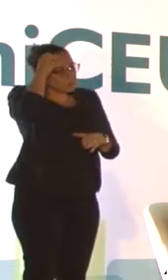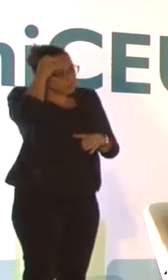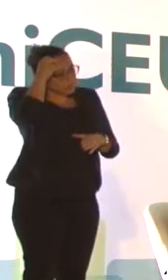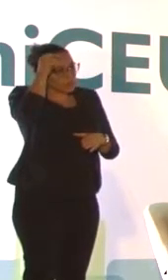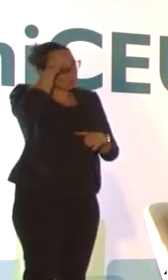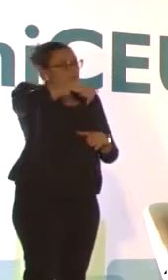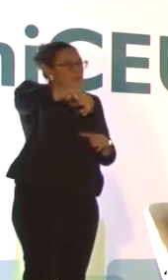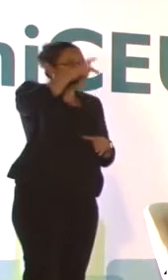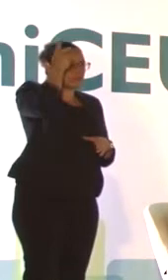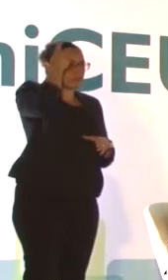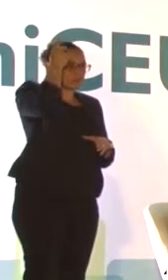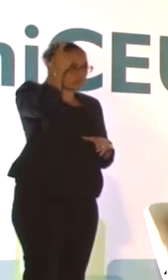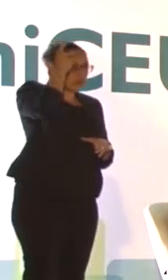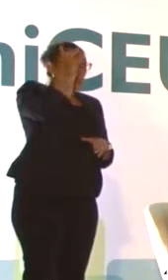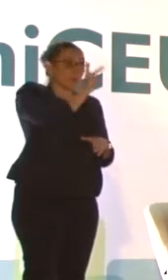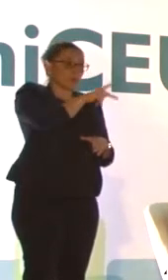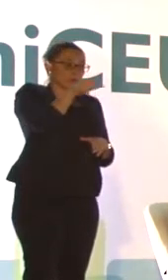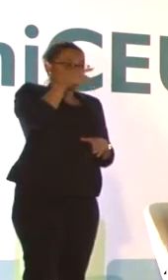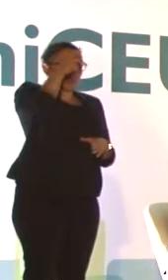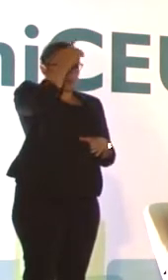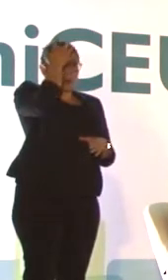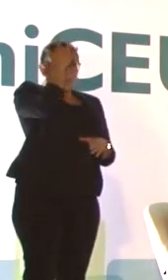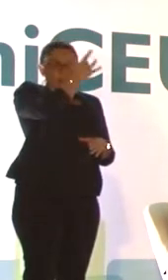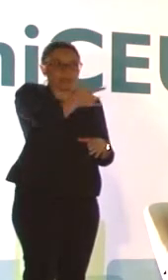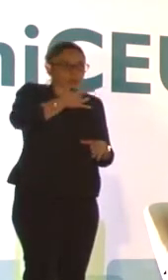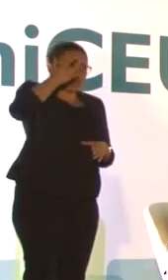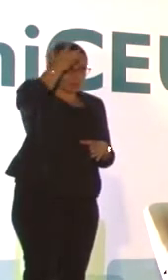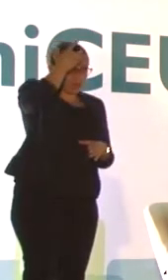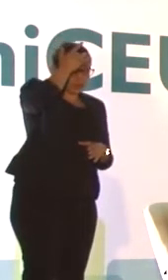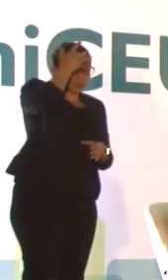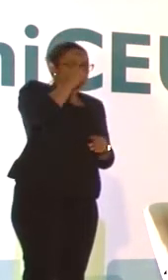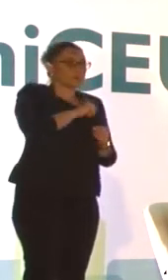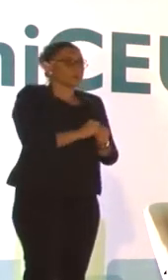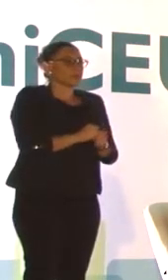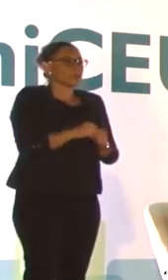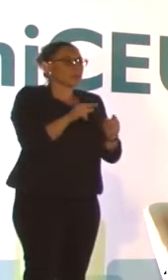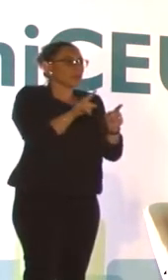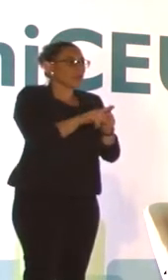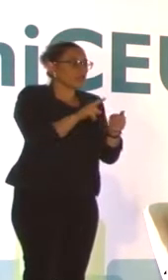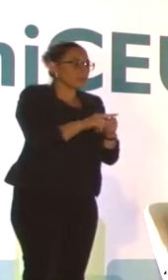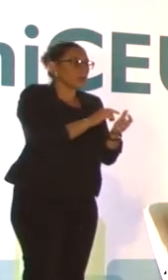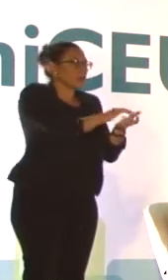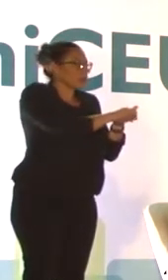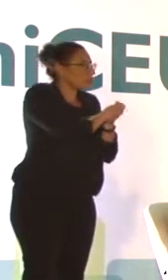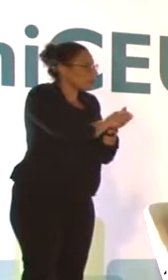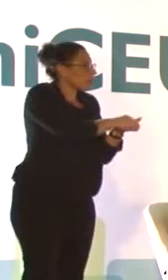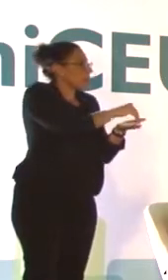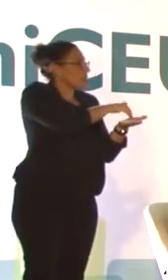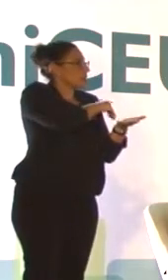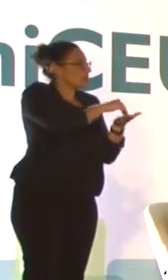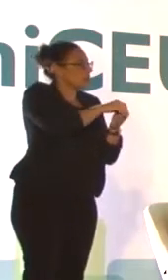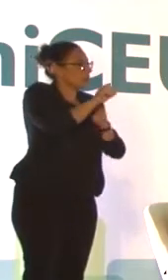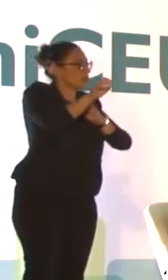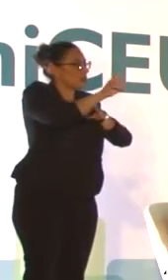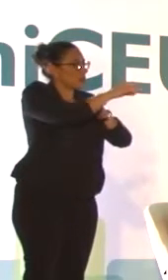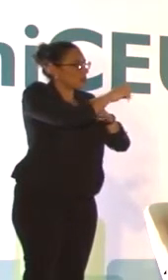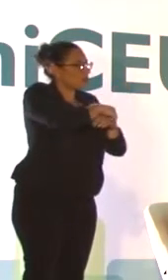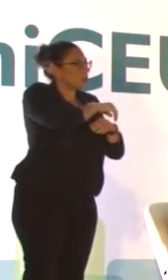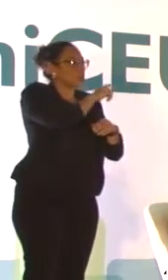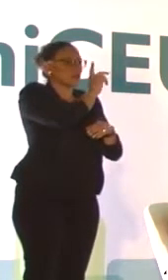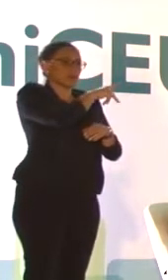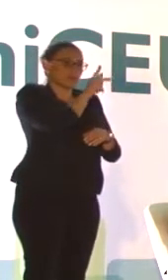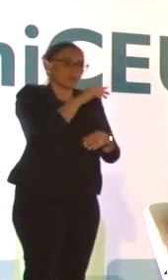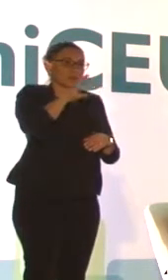municipal, professor Fernando Haddad. Quero cumprimentar o secretário de Educação, professor